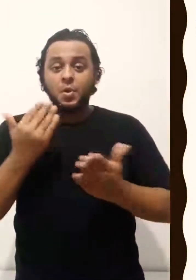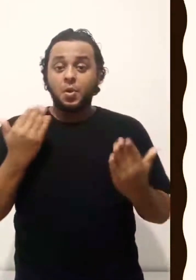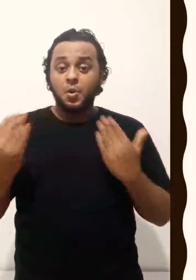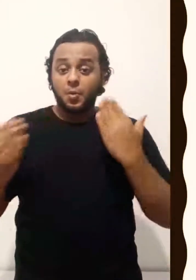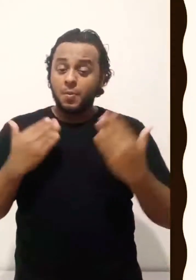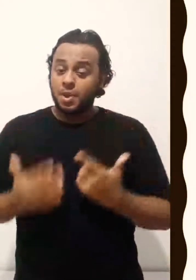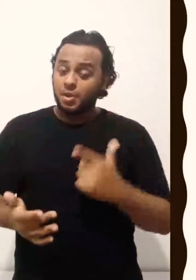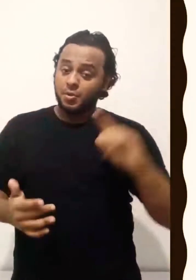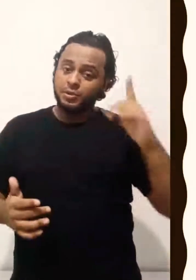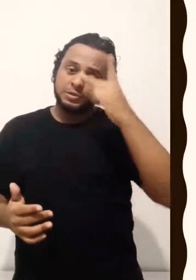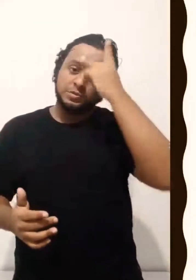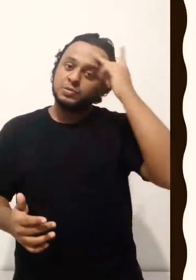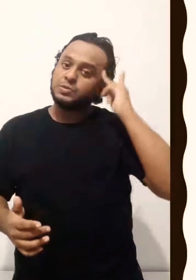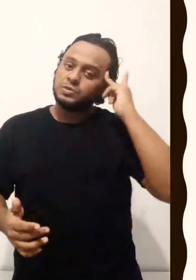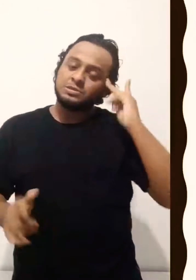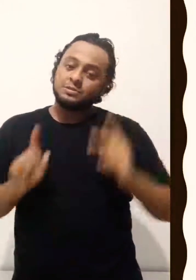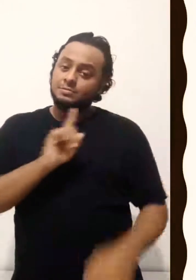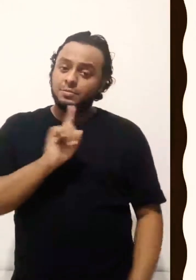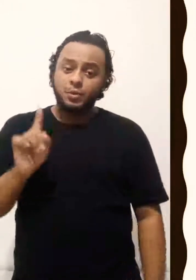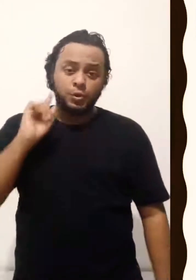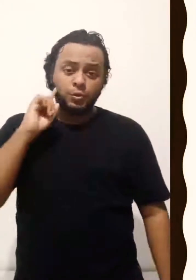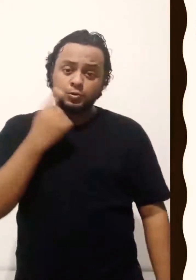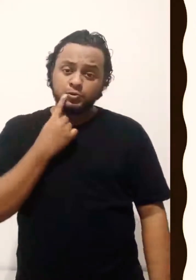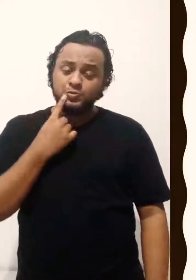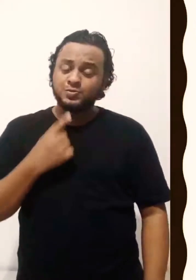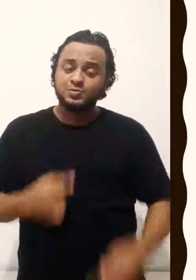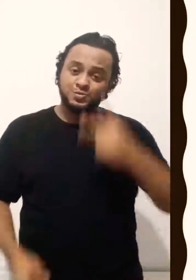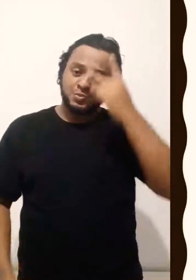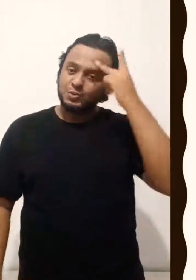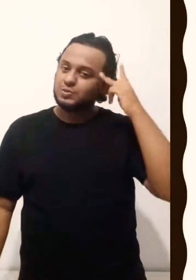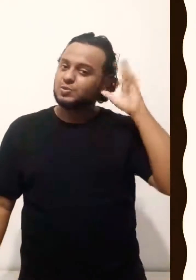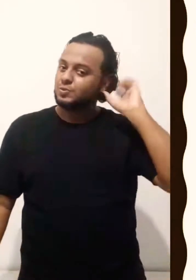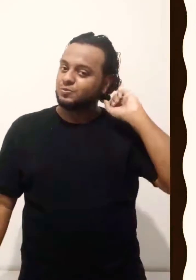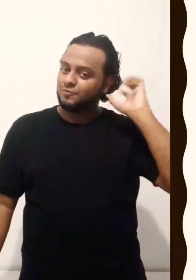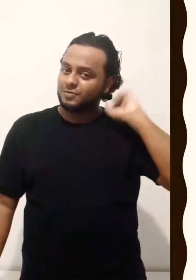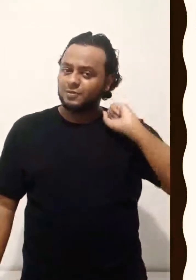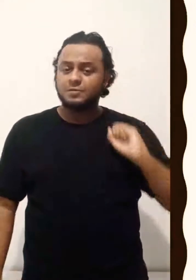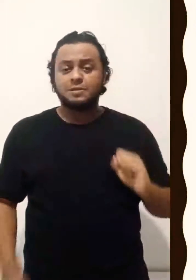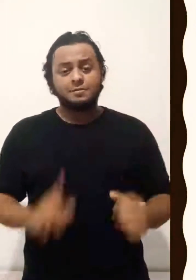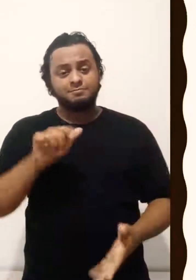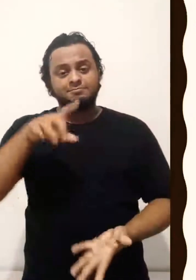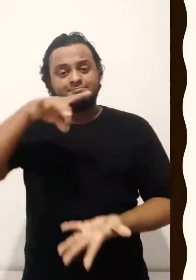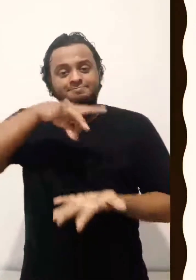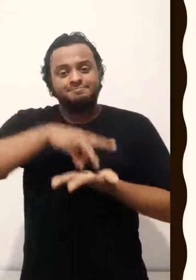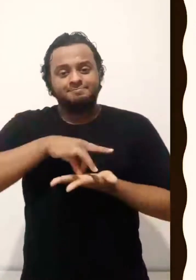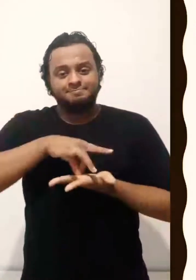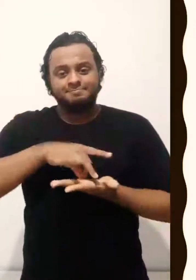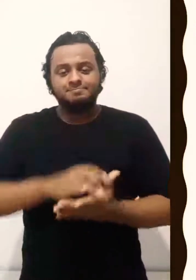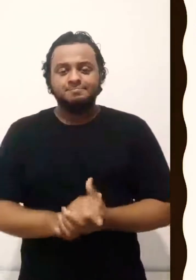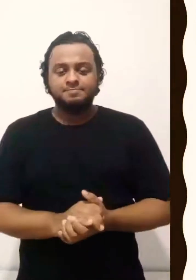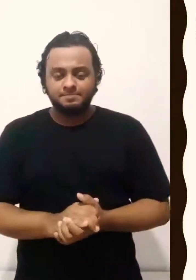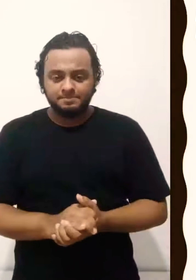aumentada comparada às pessoas que não são surdas, que são os ouvintes. Então, isso é uma